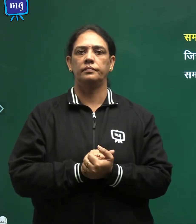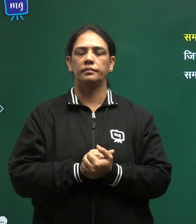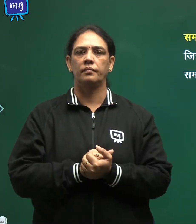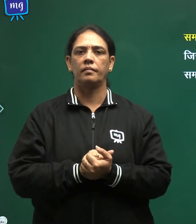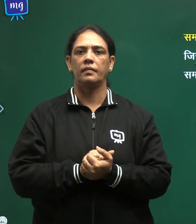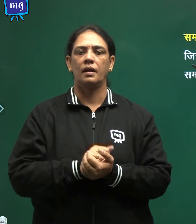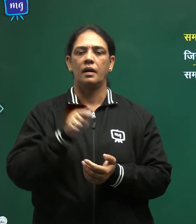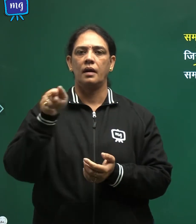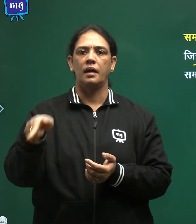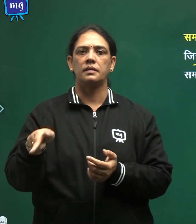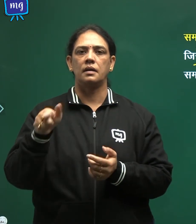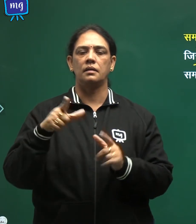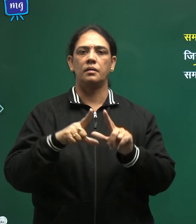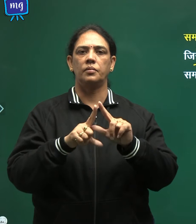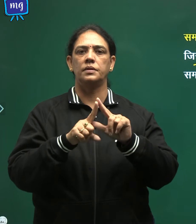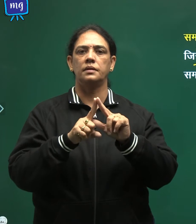ऐसा त्रिभुज